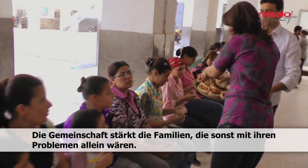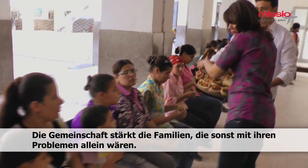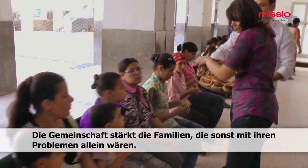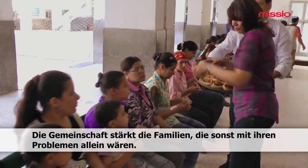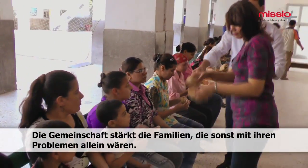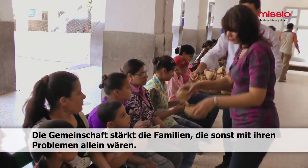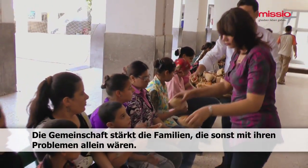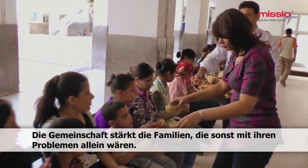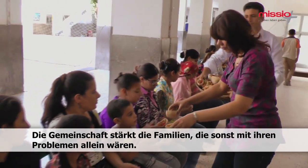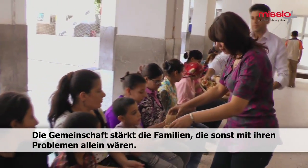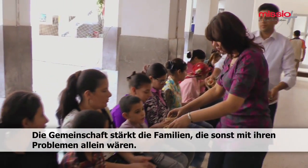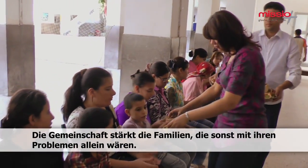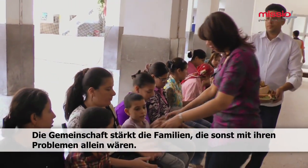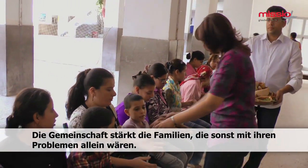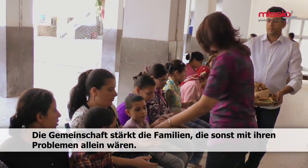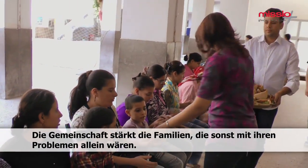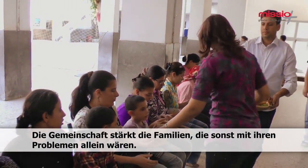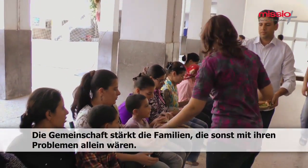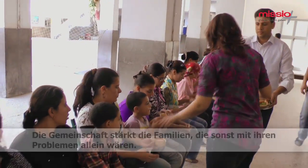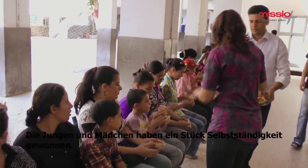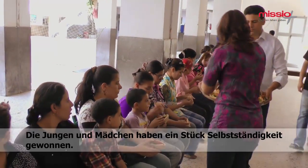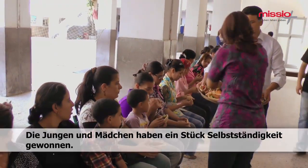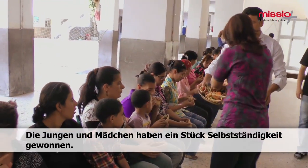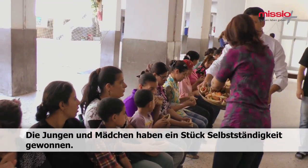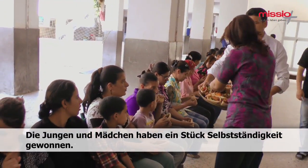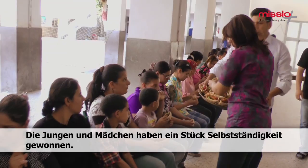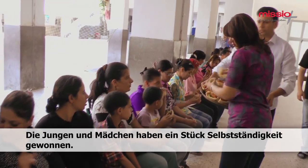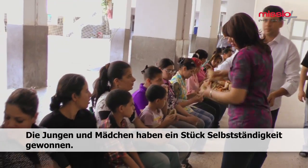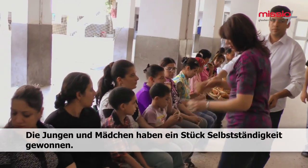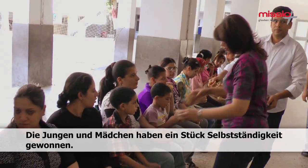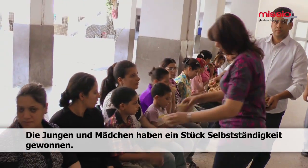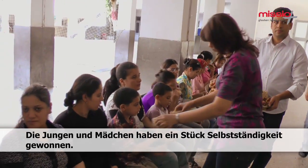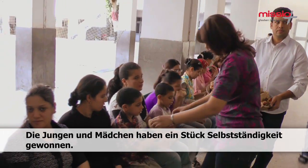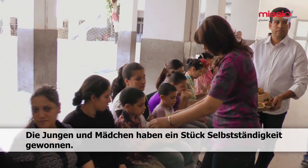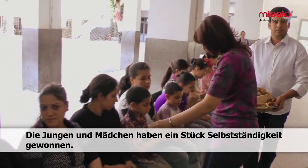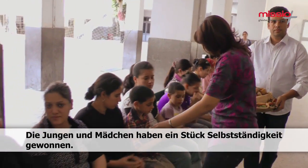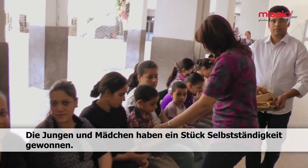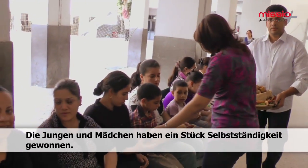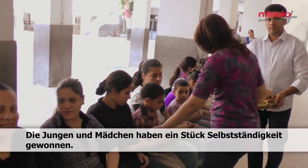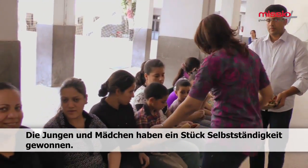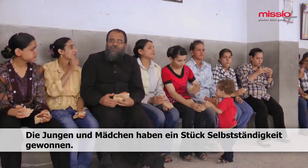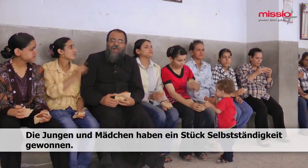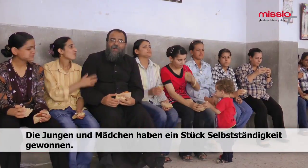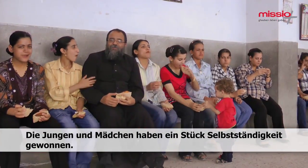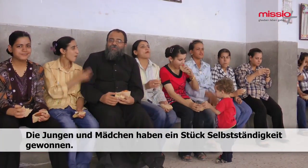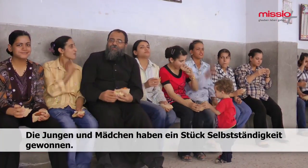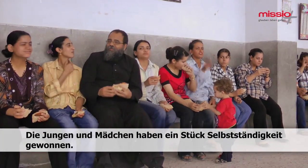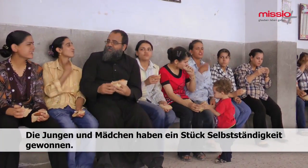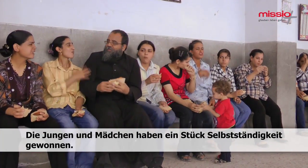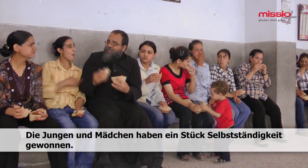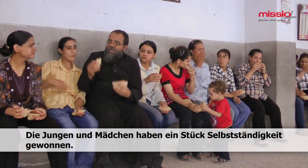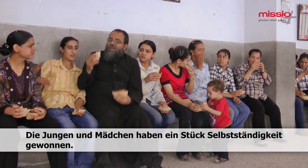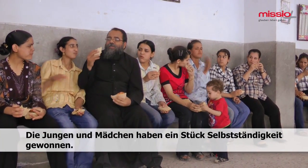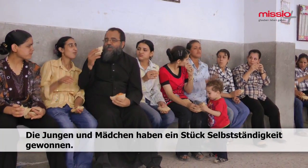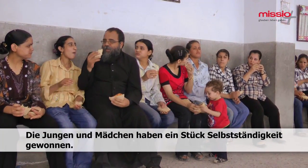allein wären. Die Jungen und Mädchen haben durch Pfarrer Bulos ein Stück Selbstständigkeit gewonnen.